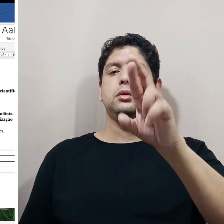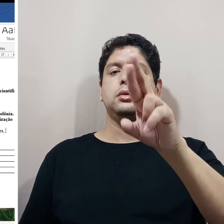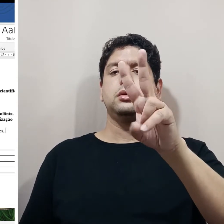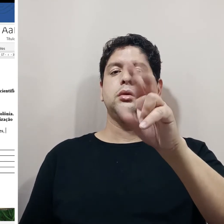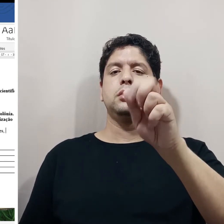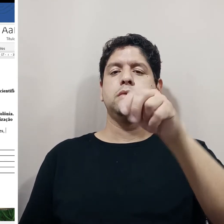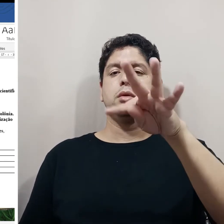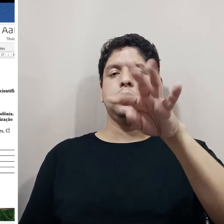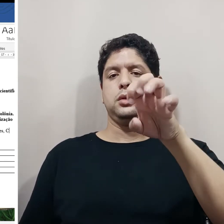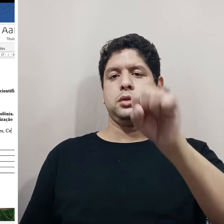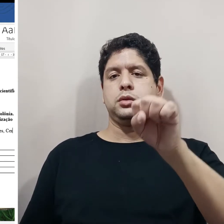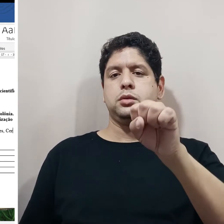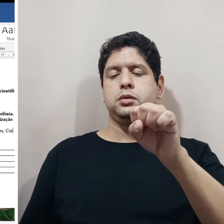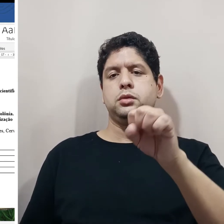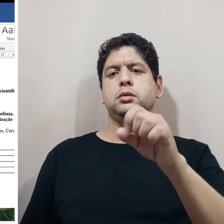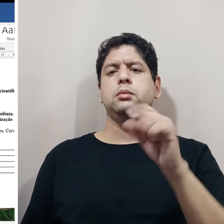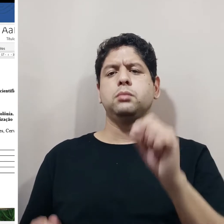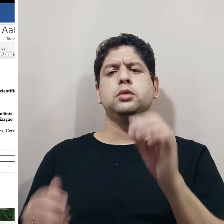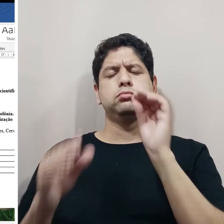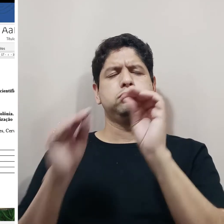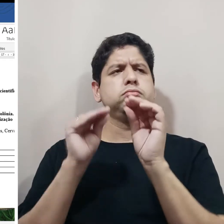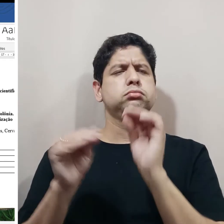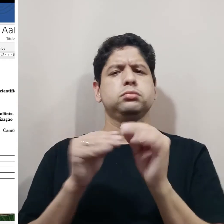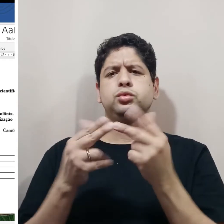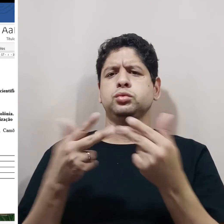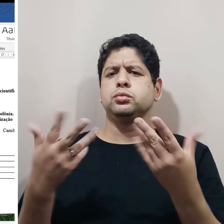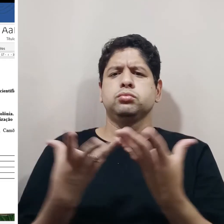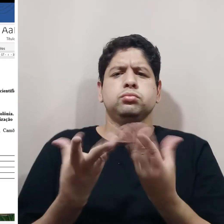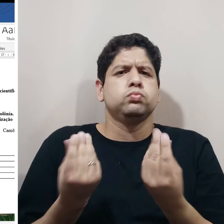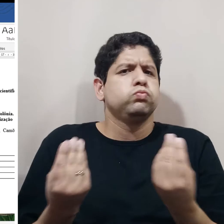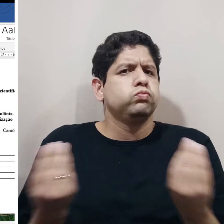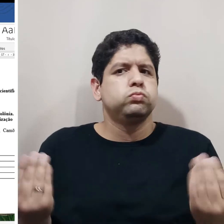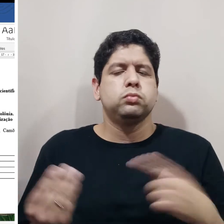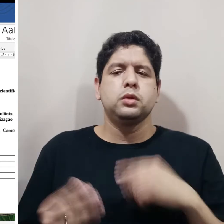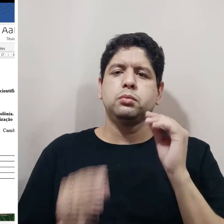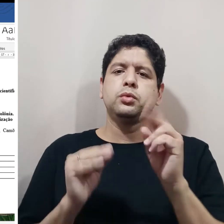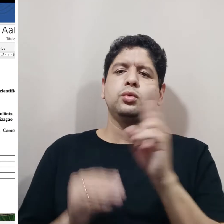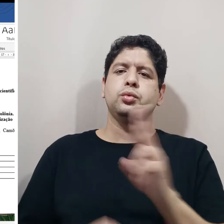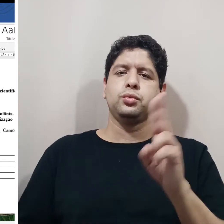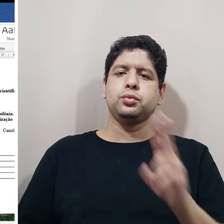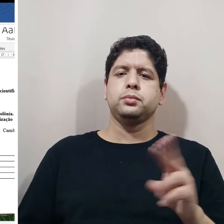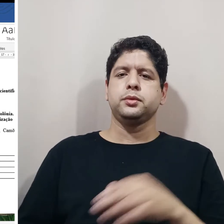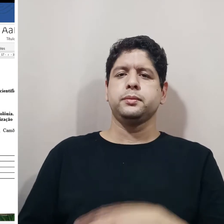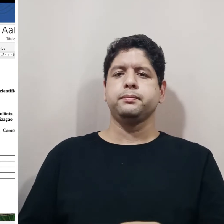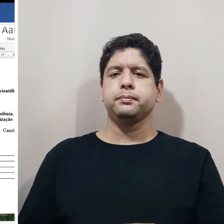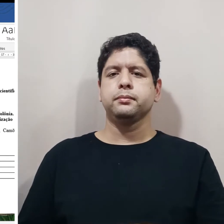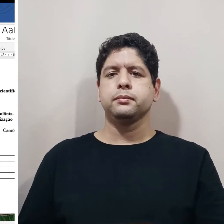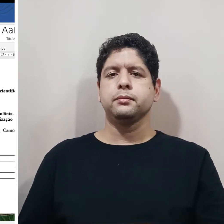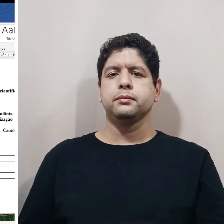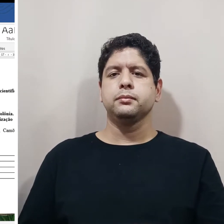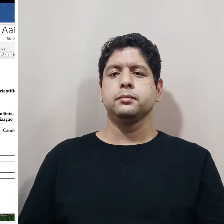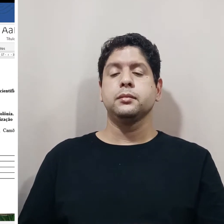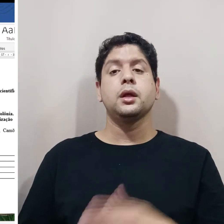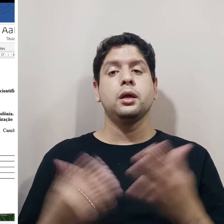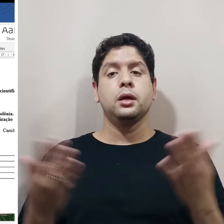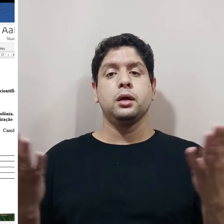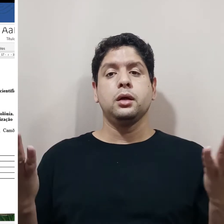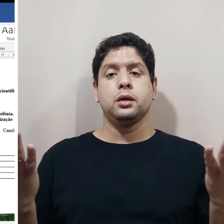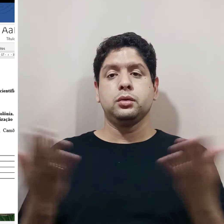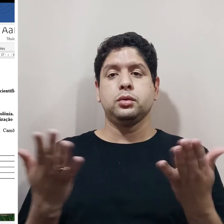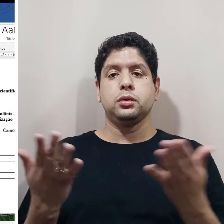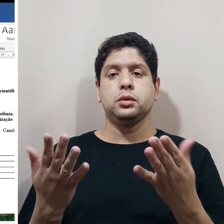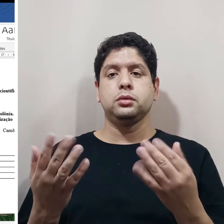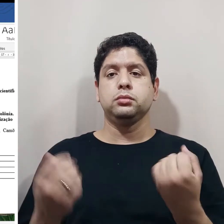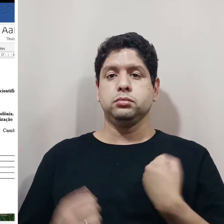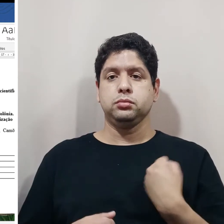A gente tem Miguel de Cervantes, escritor espanhol, enfim, né, muitos outros que a gente poderia,